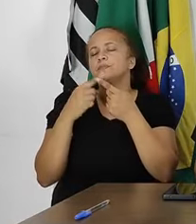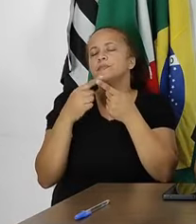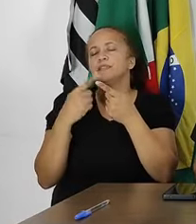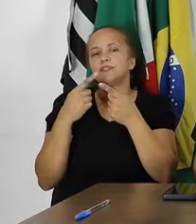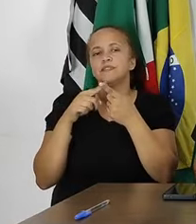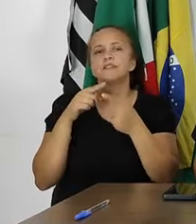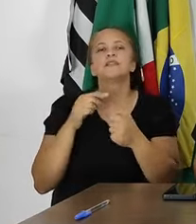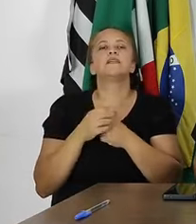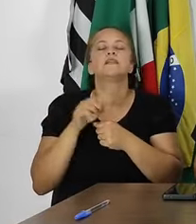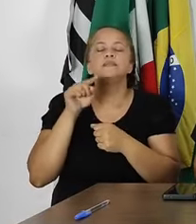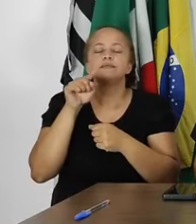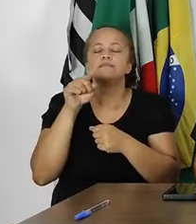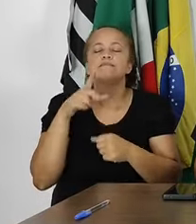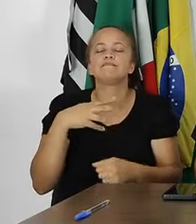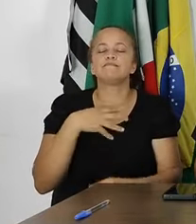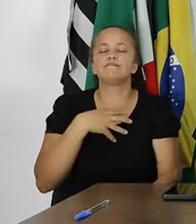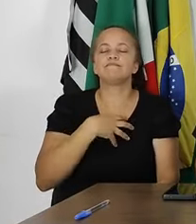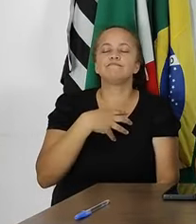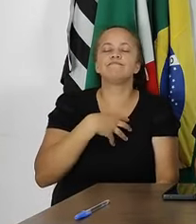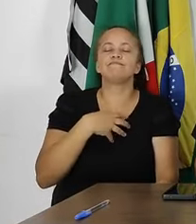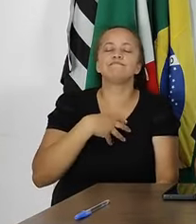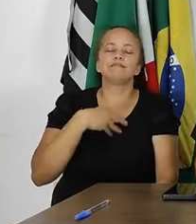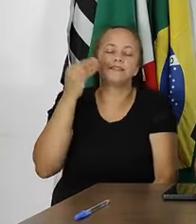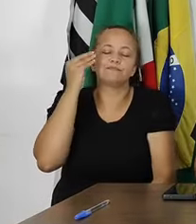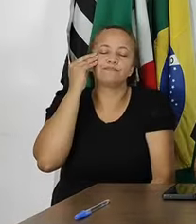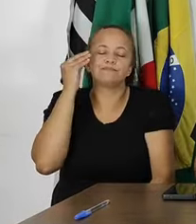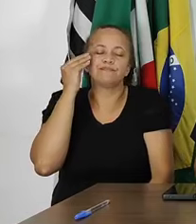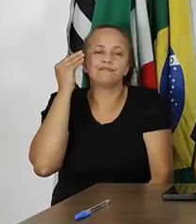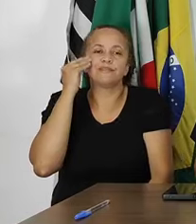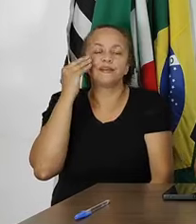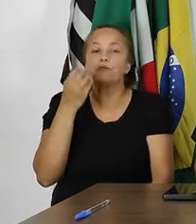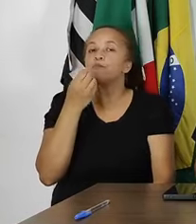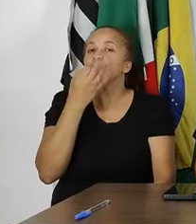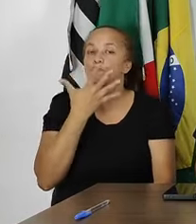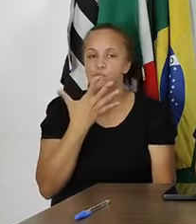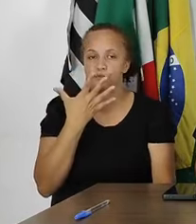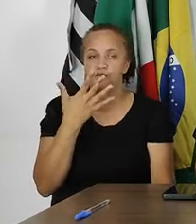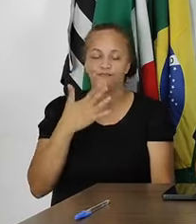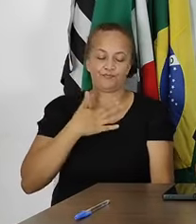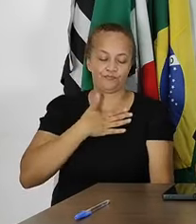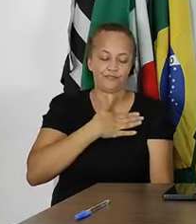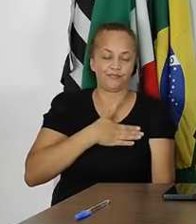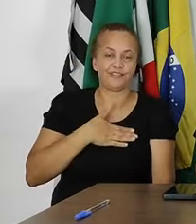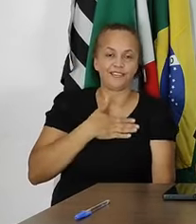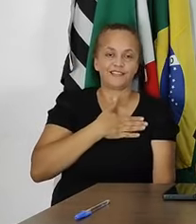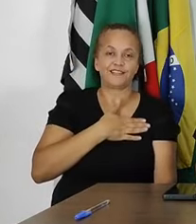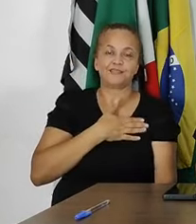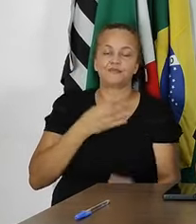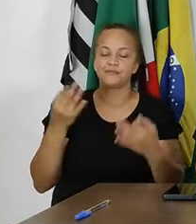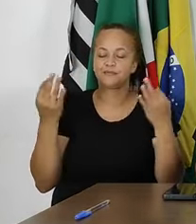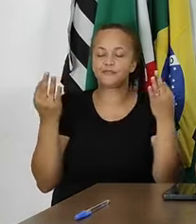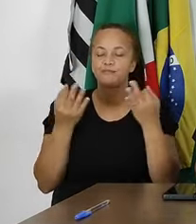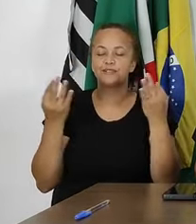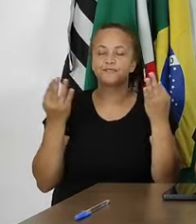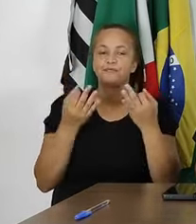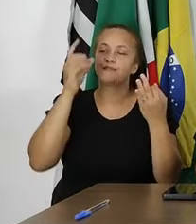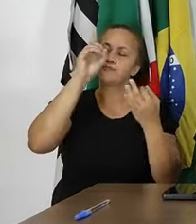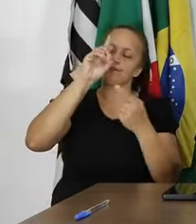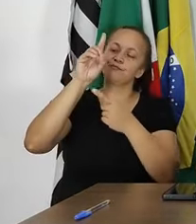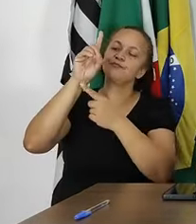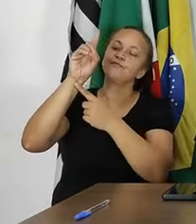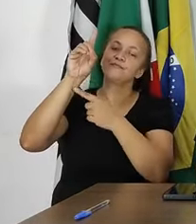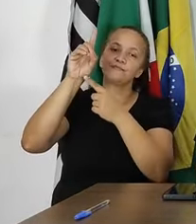que experimenteis qual seja a boa, a agradável e perfeita vontade